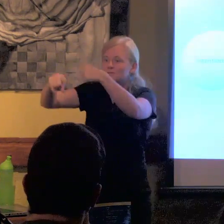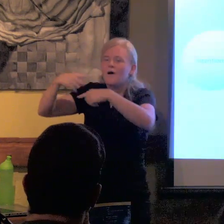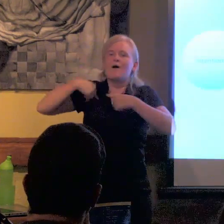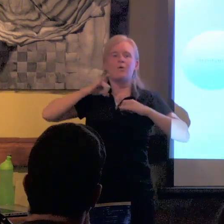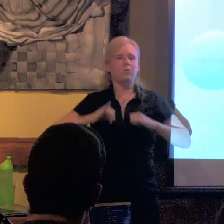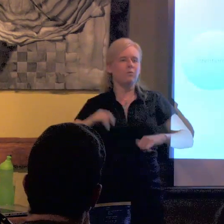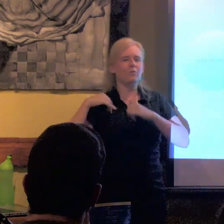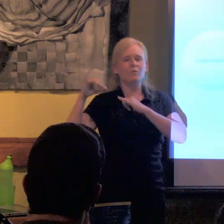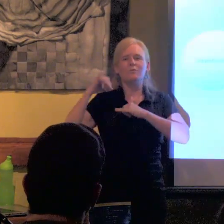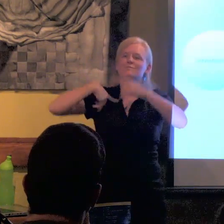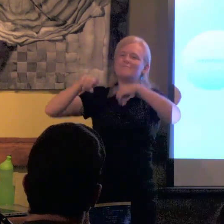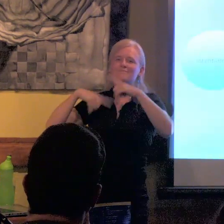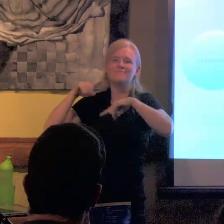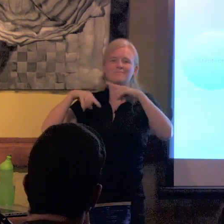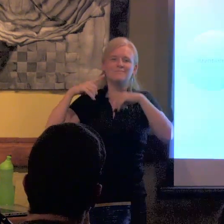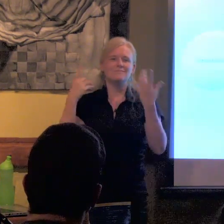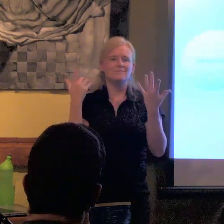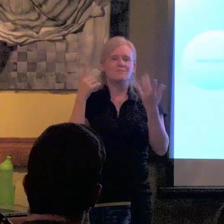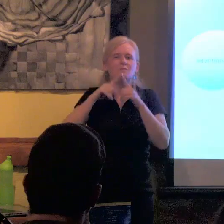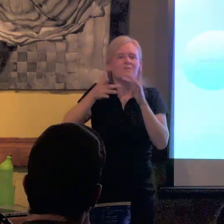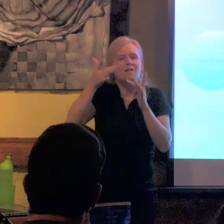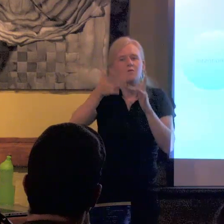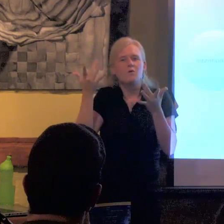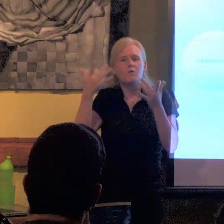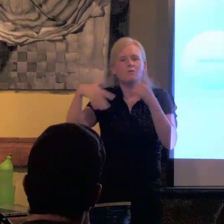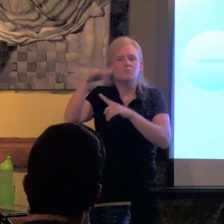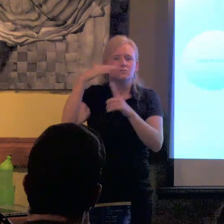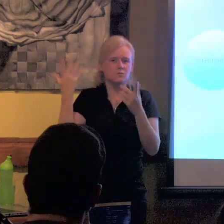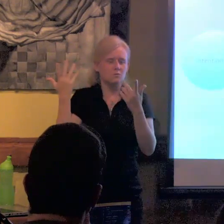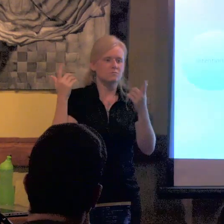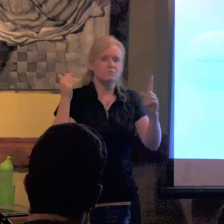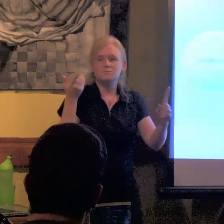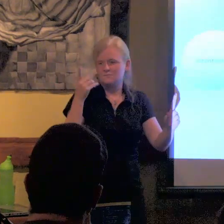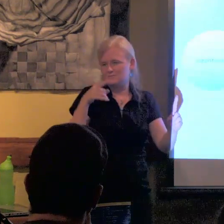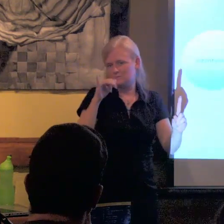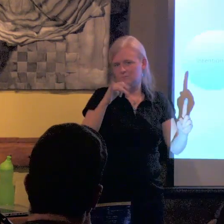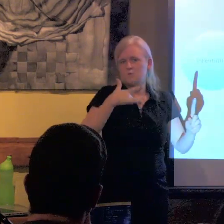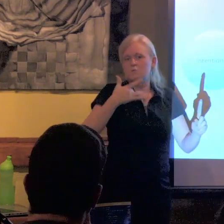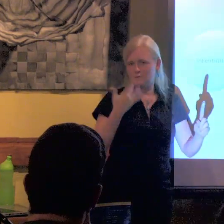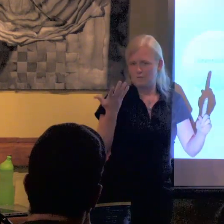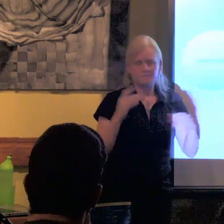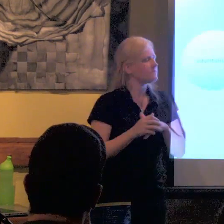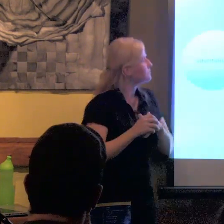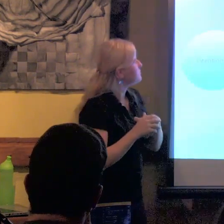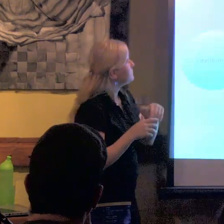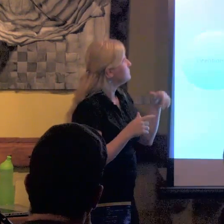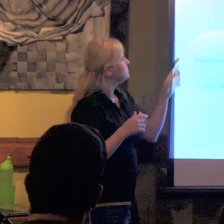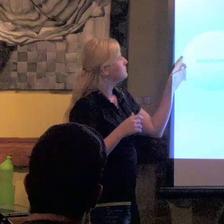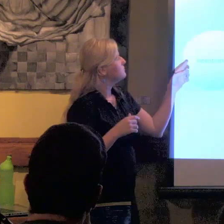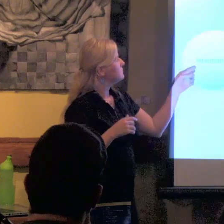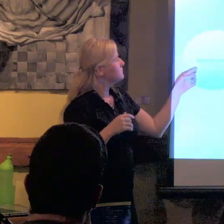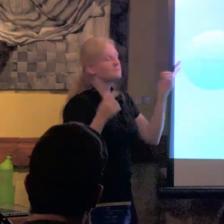je t'écoute. Si l'autre personne savait signer, je signerais, mais elle ne sait pas signer. Alors, moi, je suis entendante. Est-ce que je vais commencer à